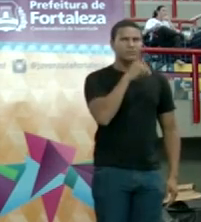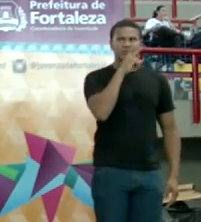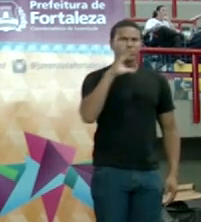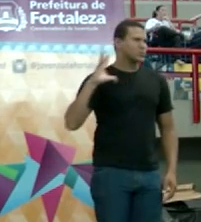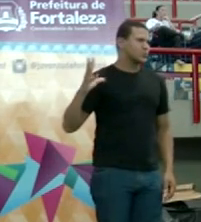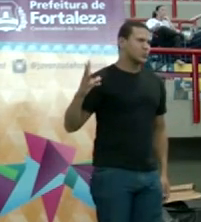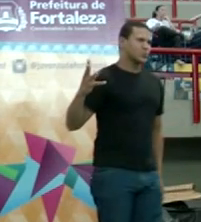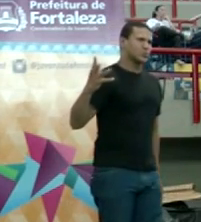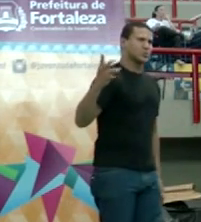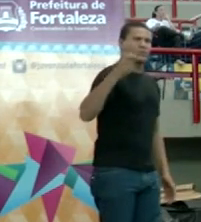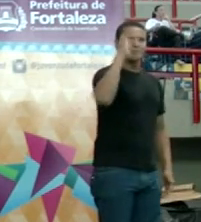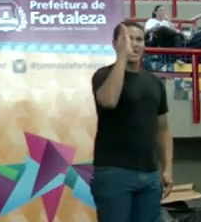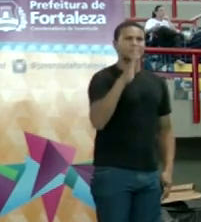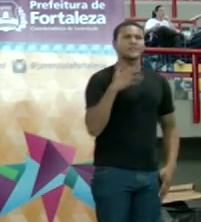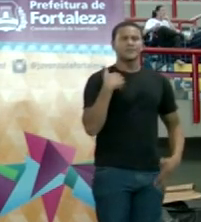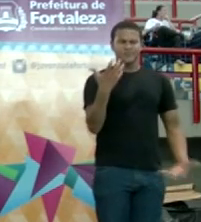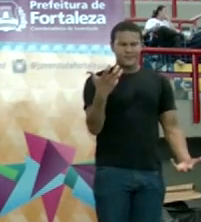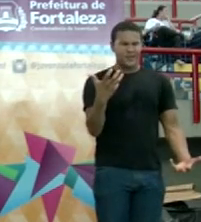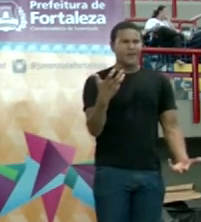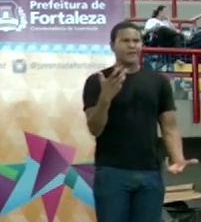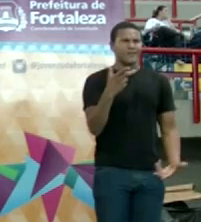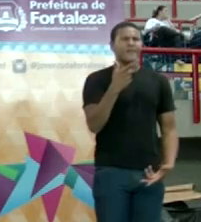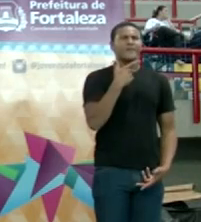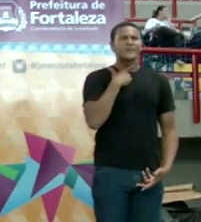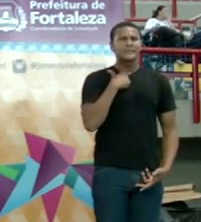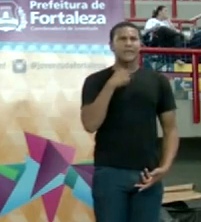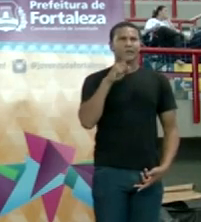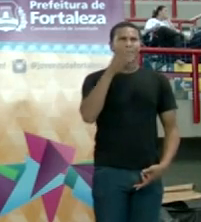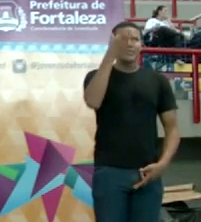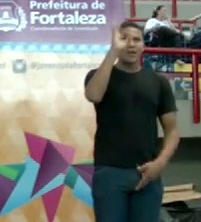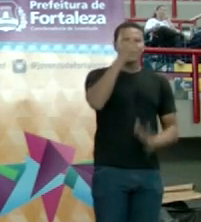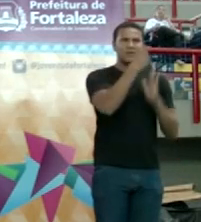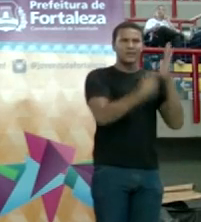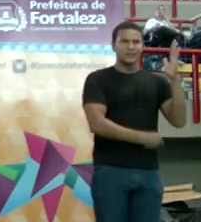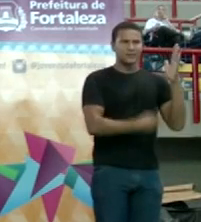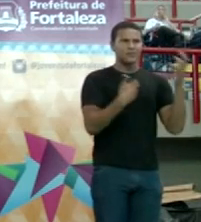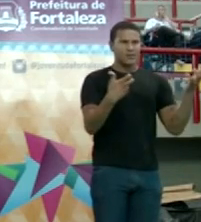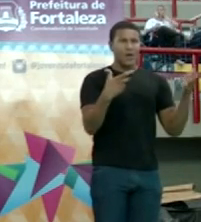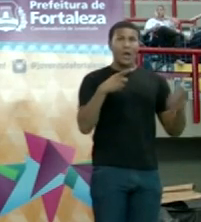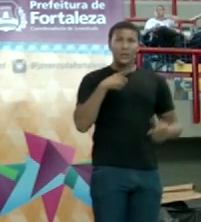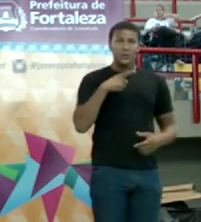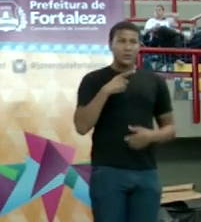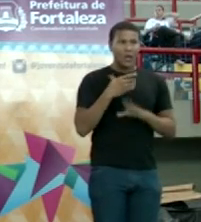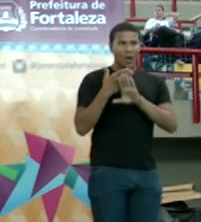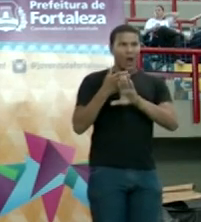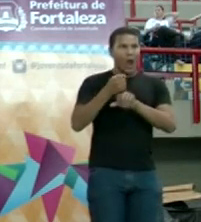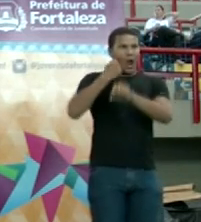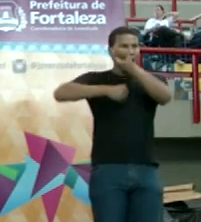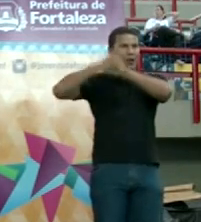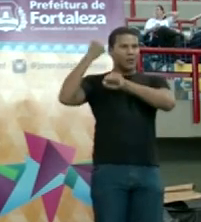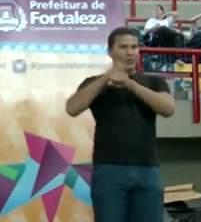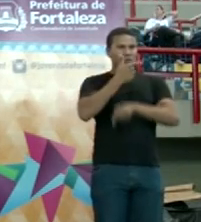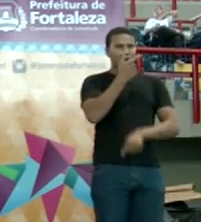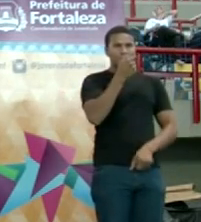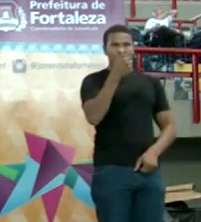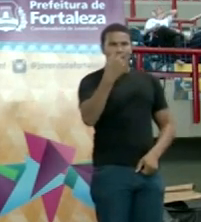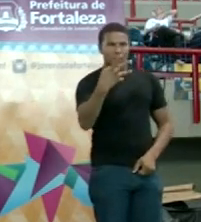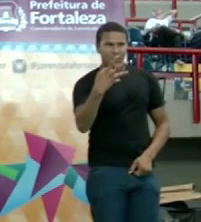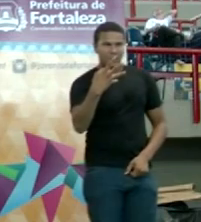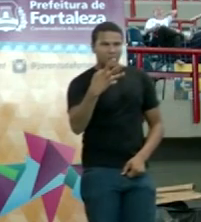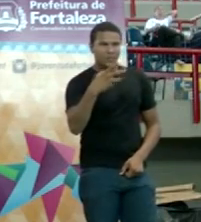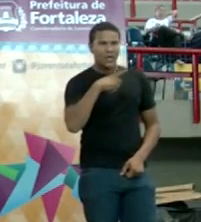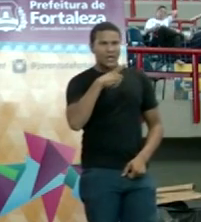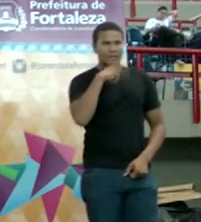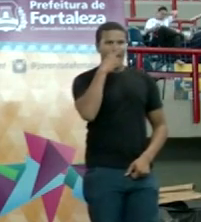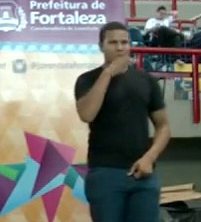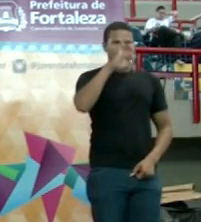tantos estudantes no Brasil, e que a gente tem a estatística da edição de 2014, de que apenas dos